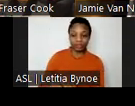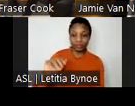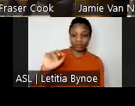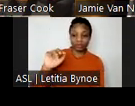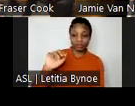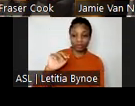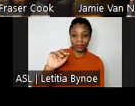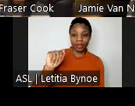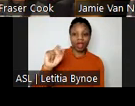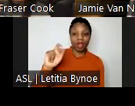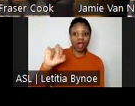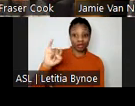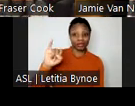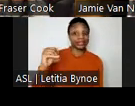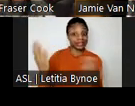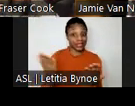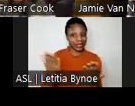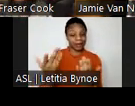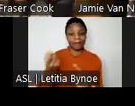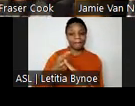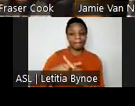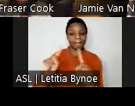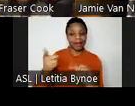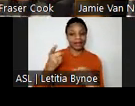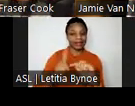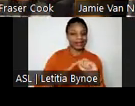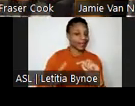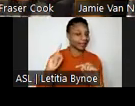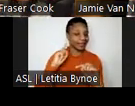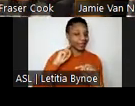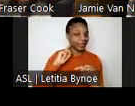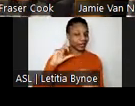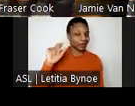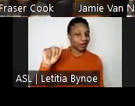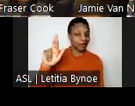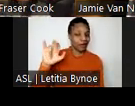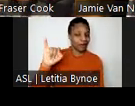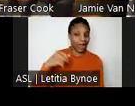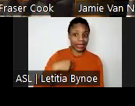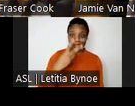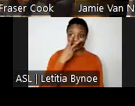está aquí pero no lo podemos Escuchar estoy viendolo